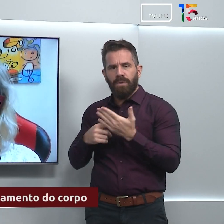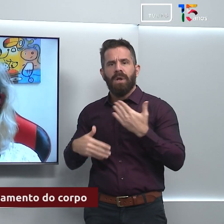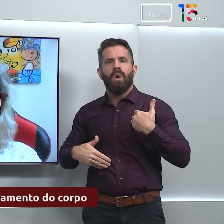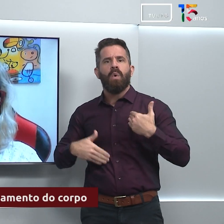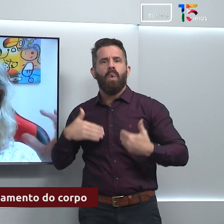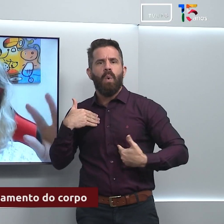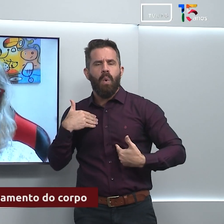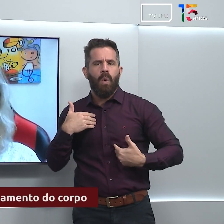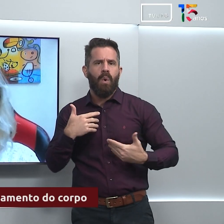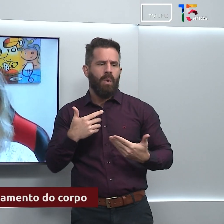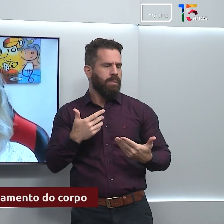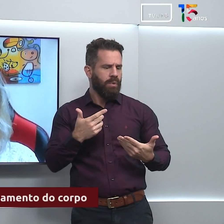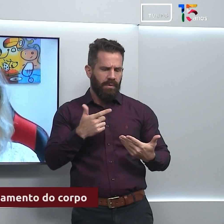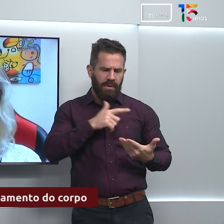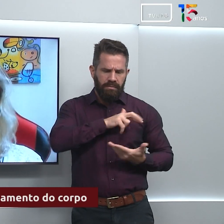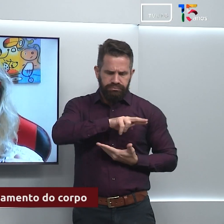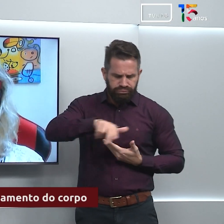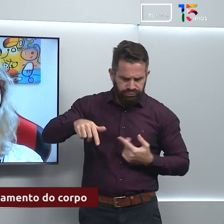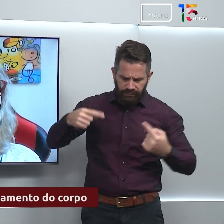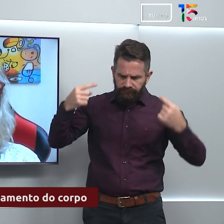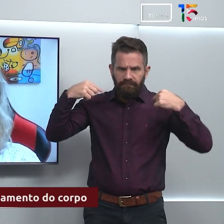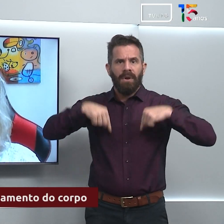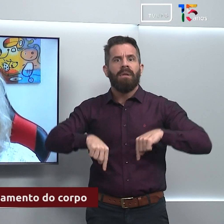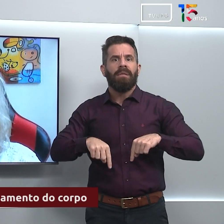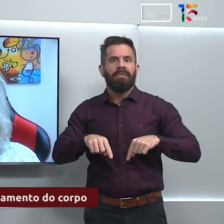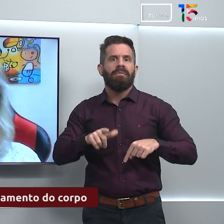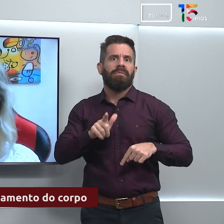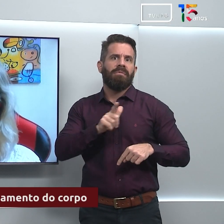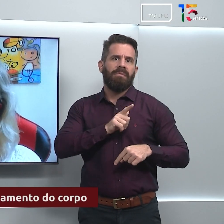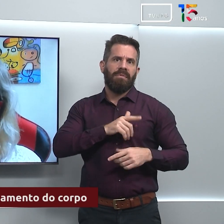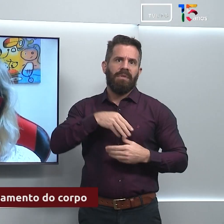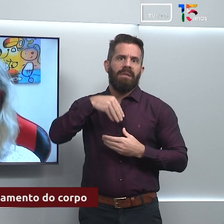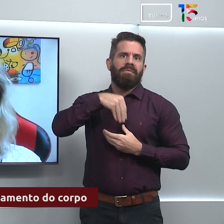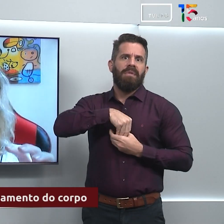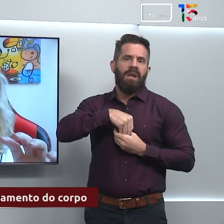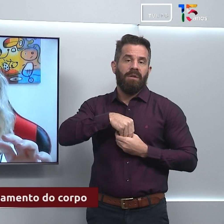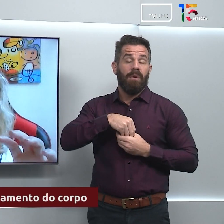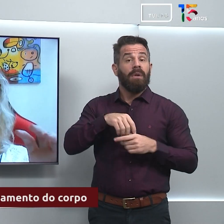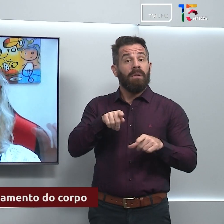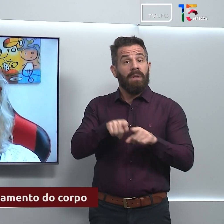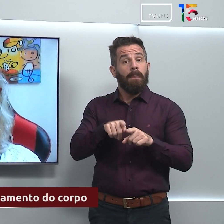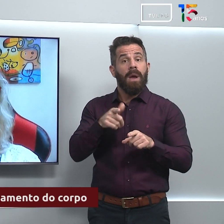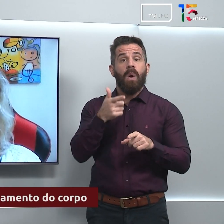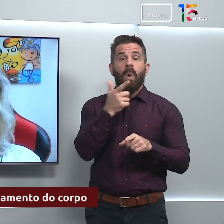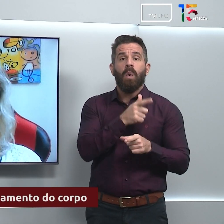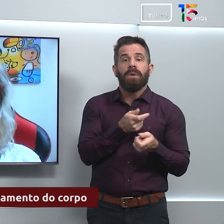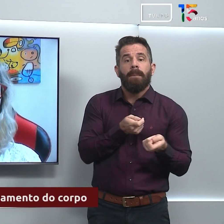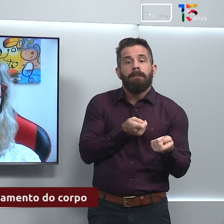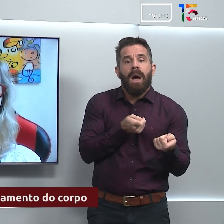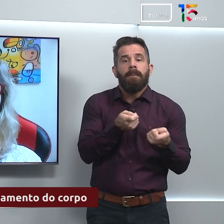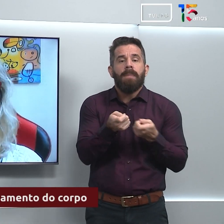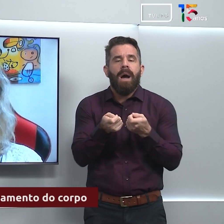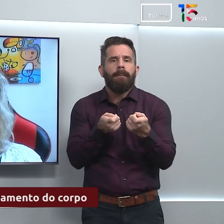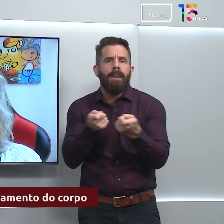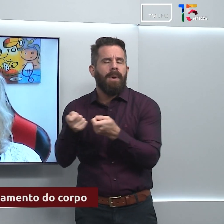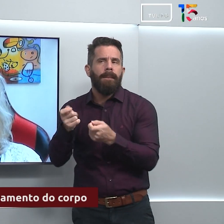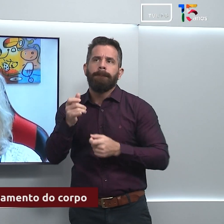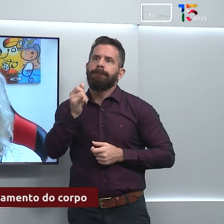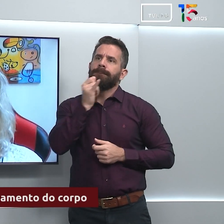determinada coisa no seu corpo e a gente se autorregula para ficar variando, então, tanto